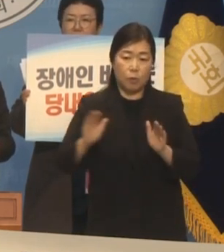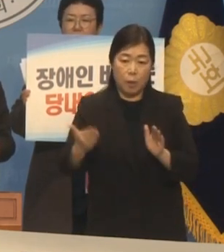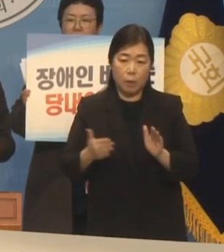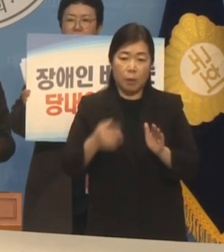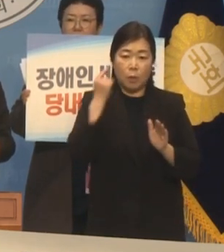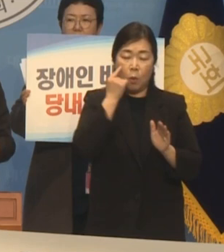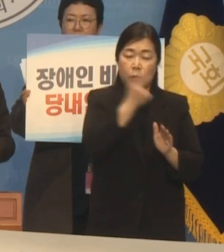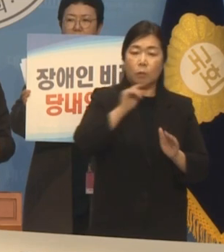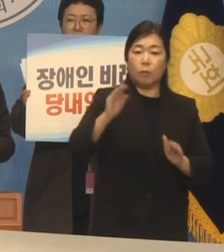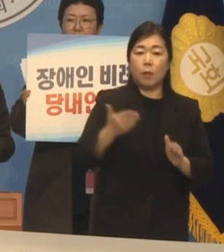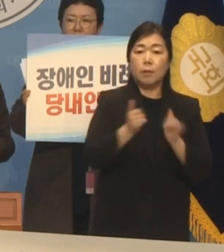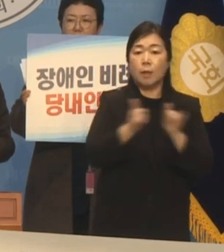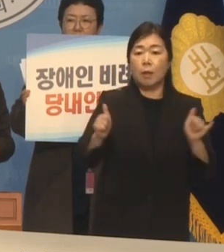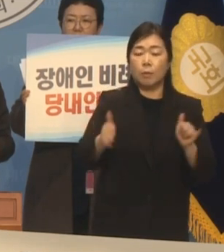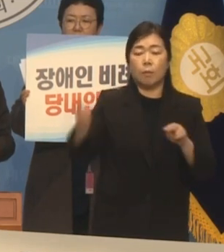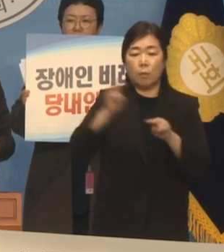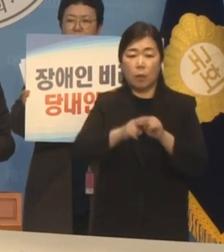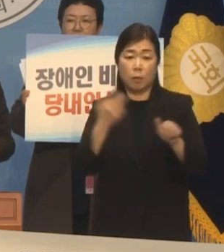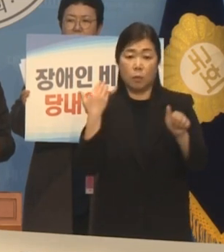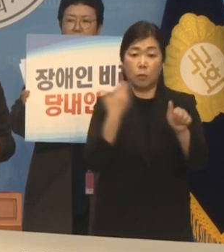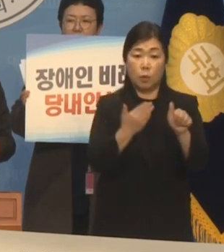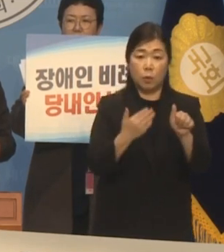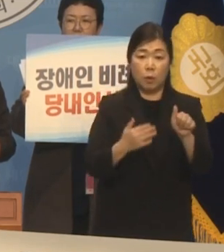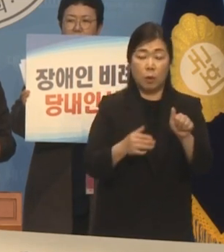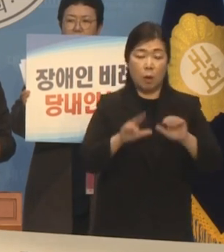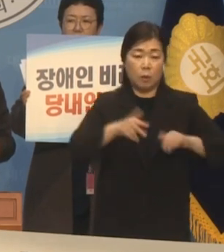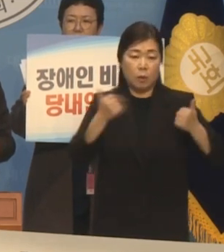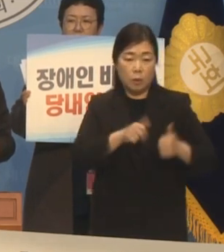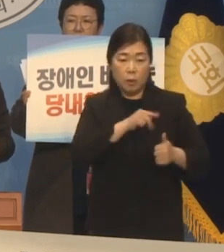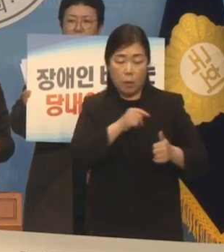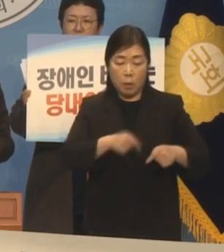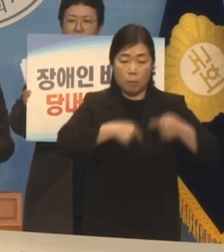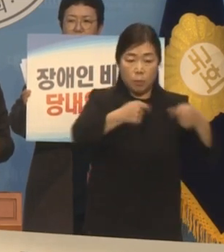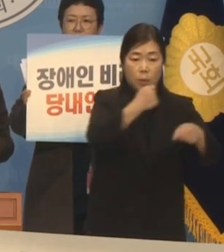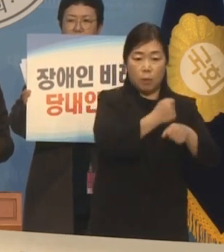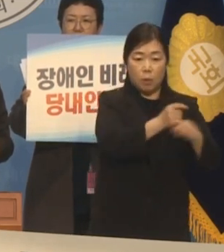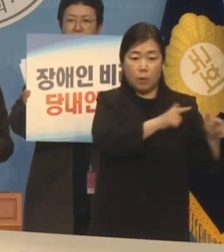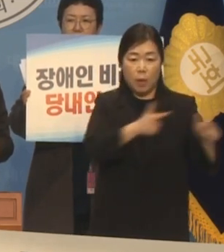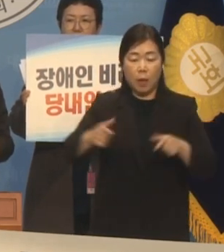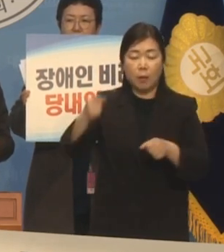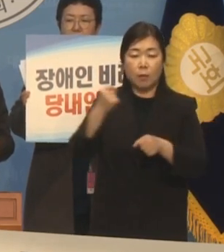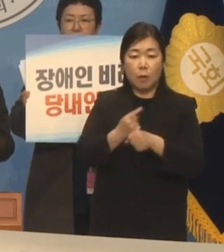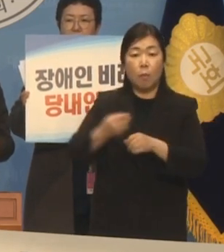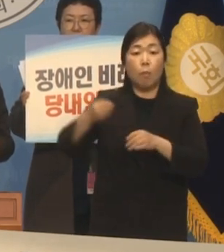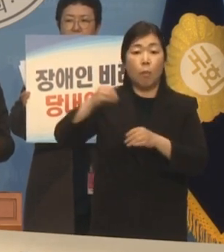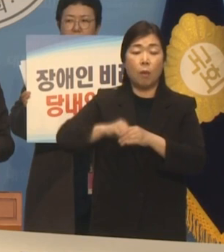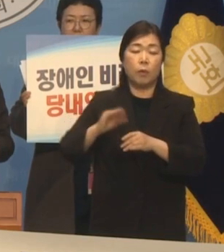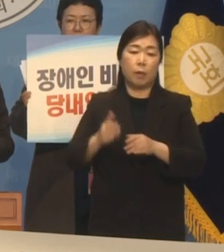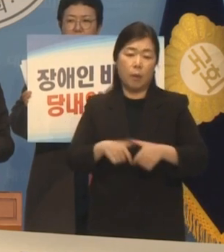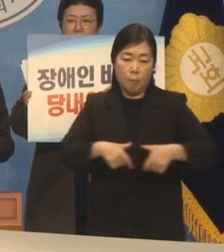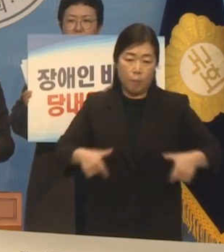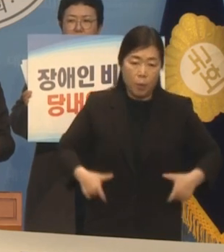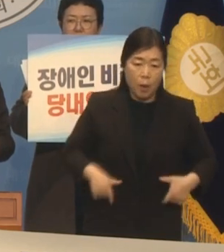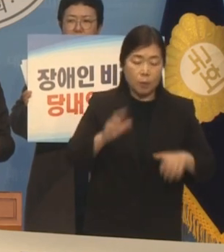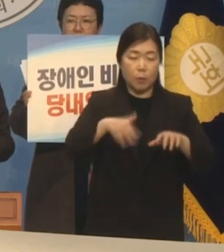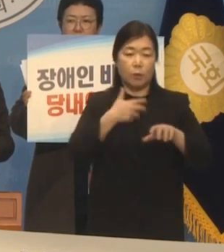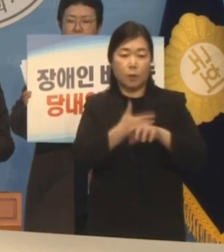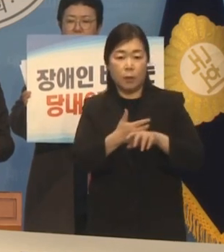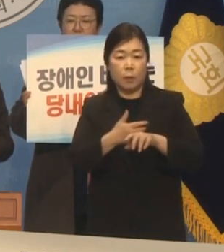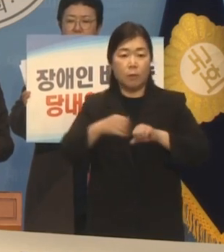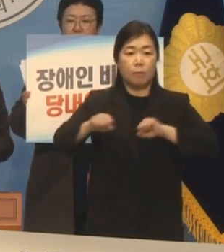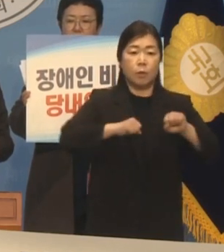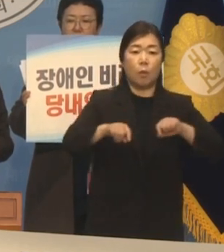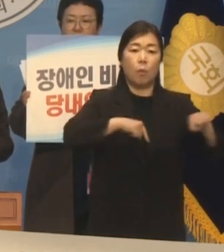검증된 인사로 배치해 의의 진출과 동시에 다양성을 고려한 포용과 혁신의 의정